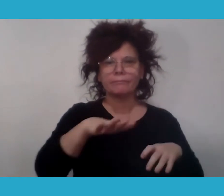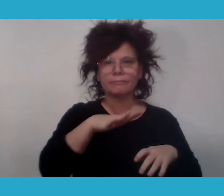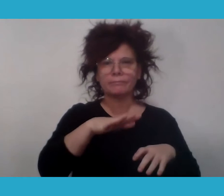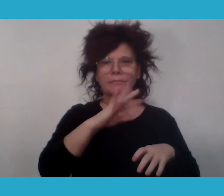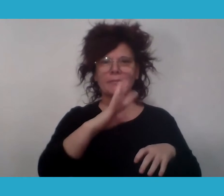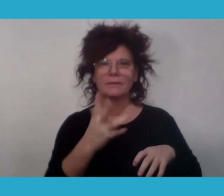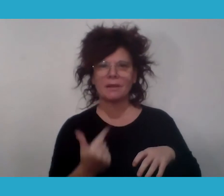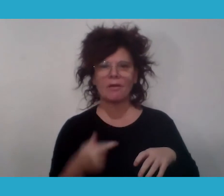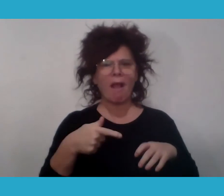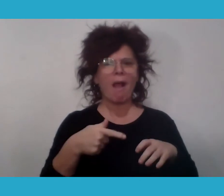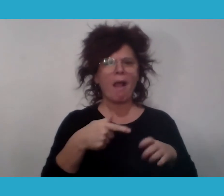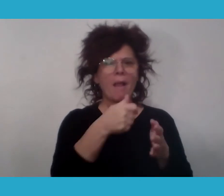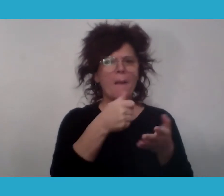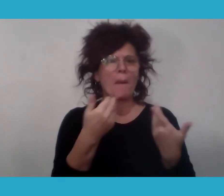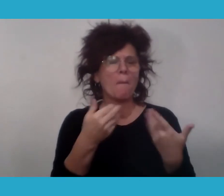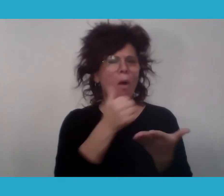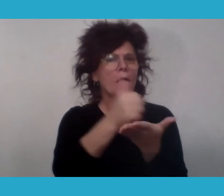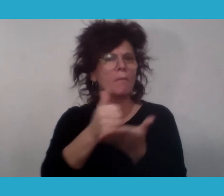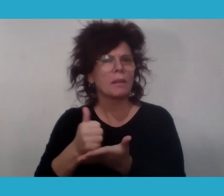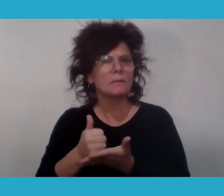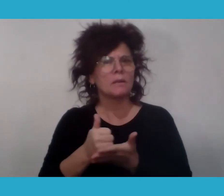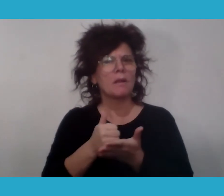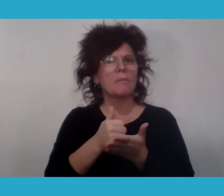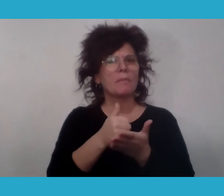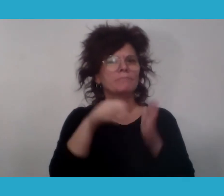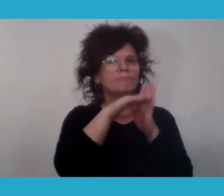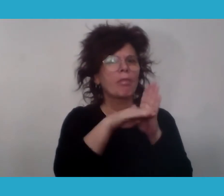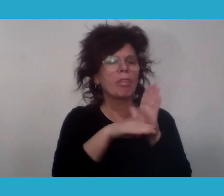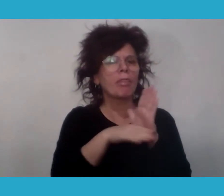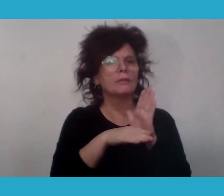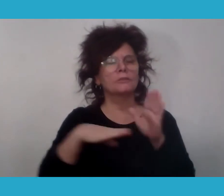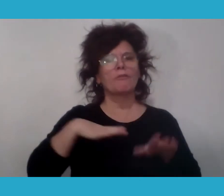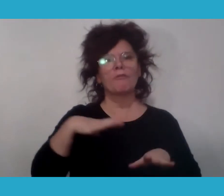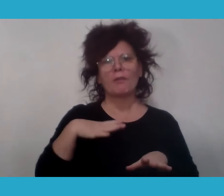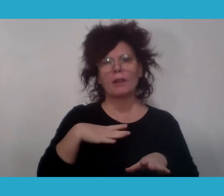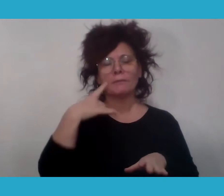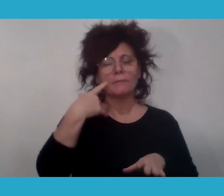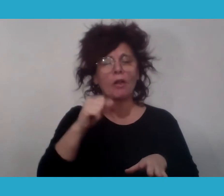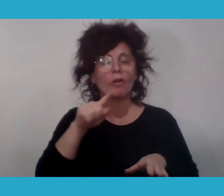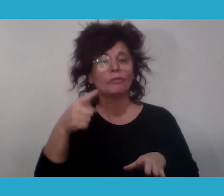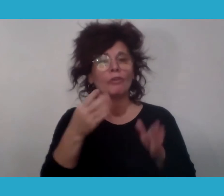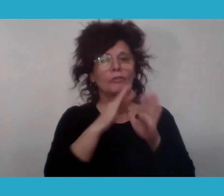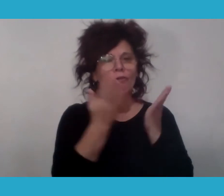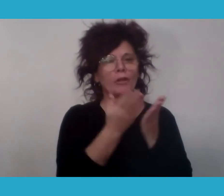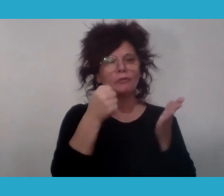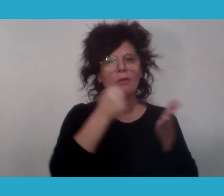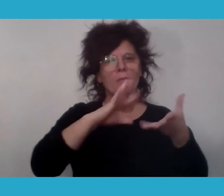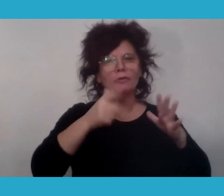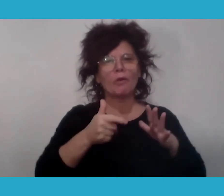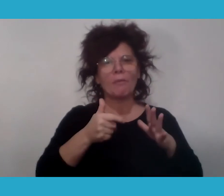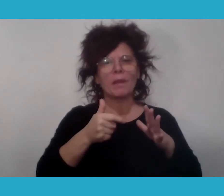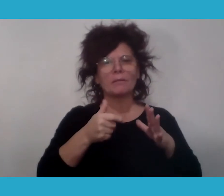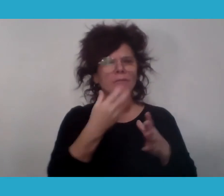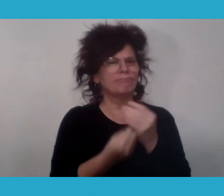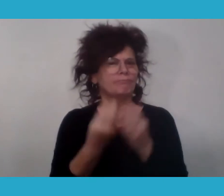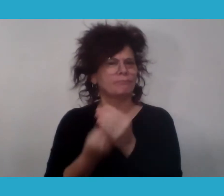para participar estaba incompleta y la Secretaría de Ambiente no colaboró. Luego se encontró un estudio de impacto ambiental incorrecto, poco técnico y que se